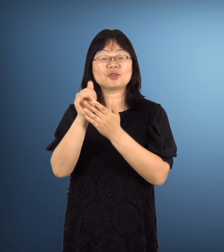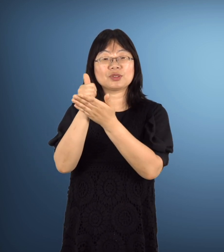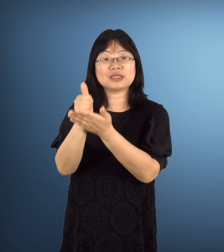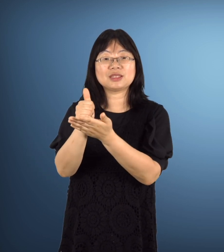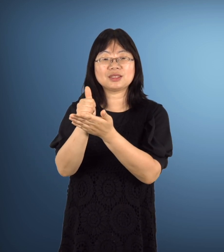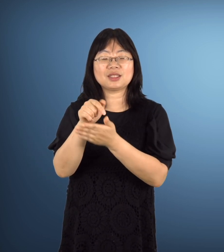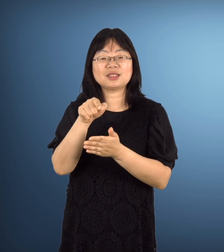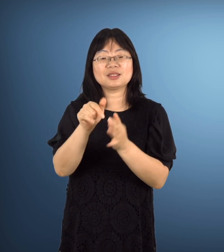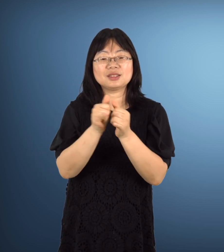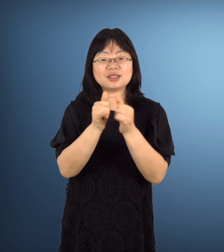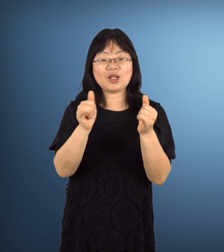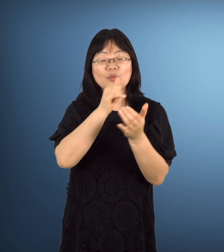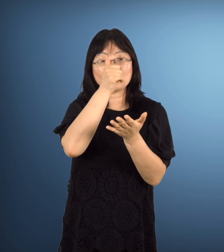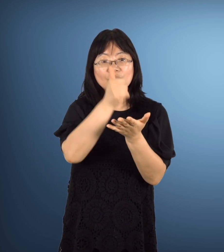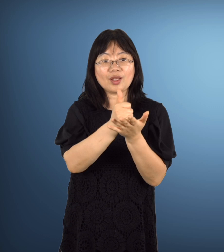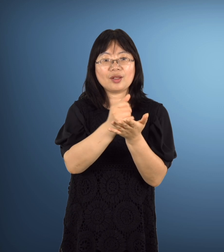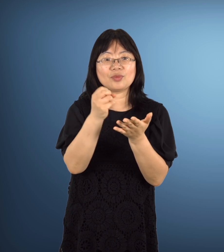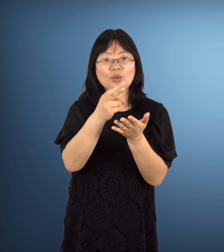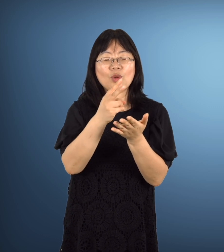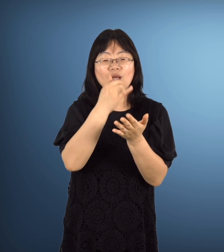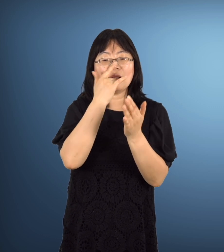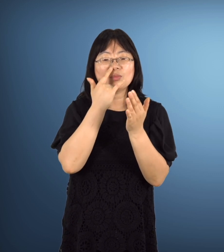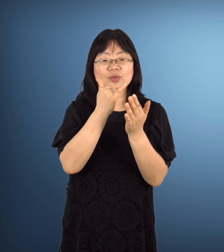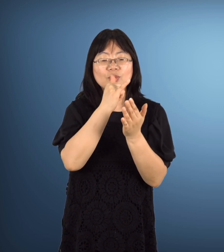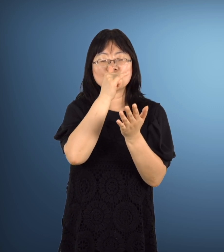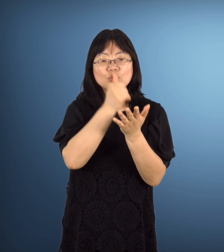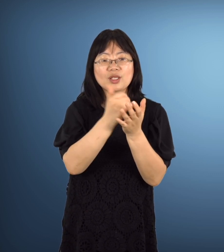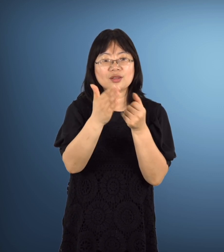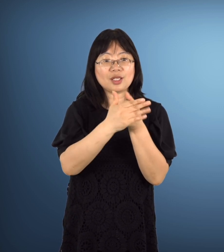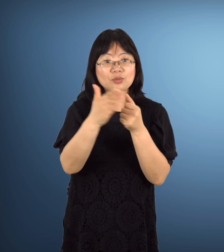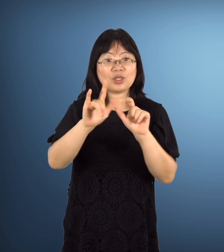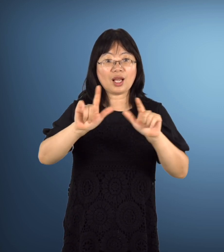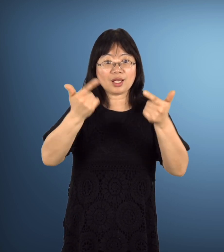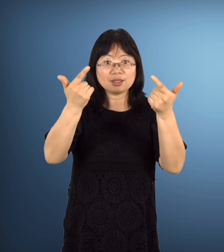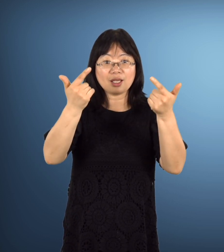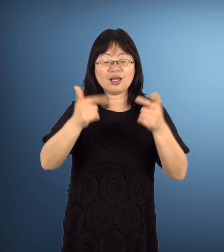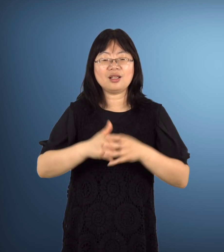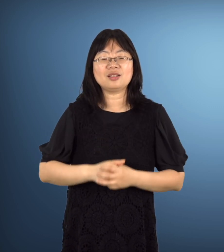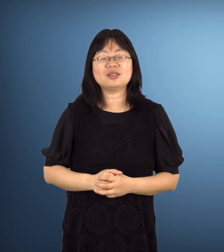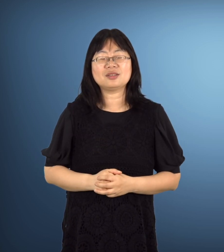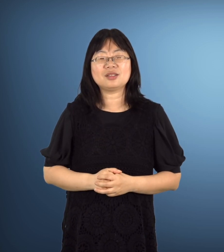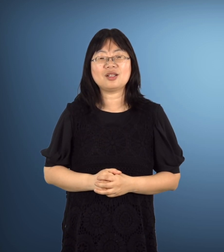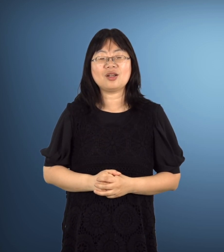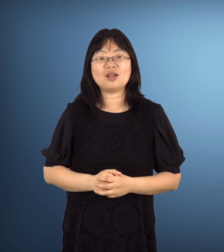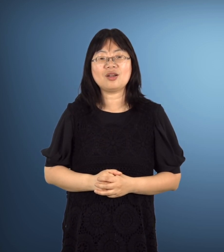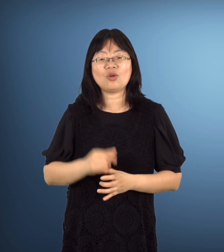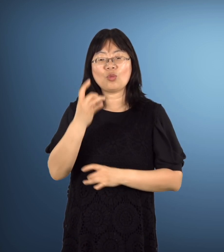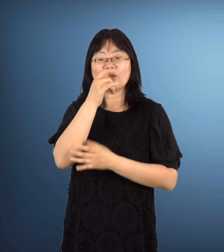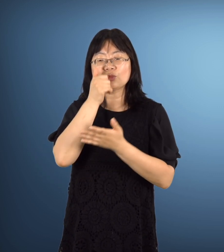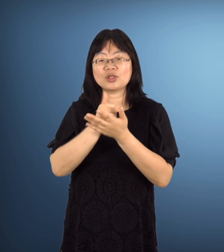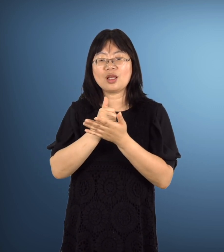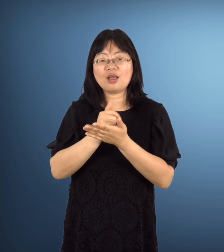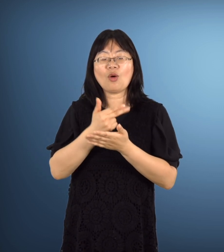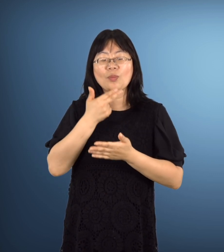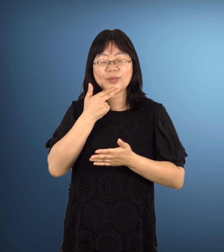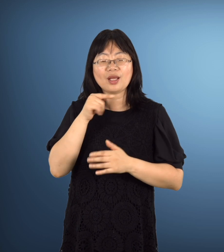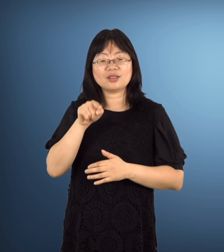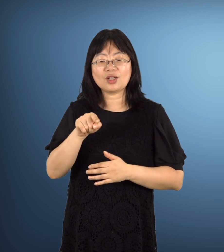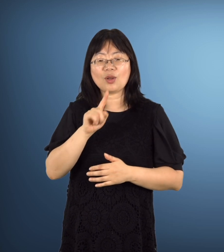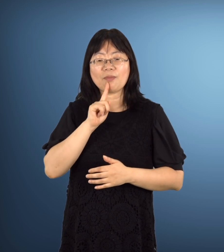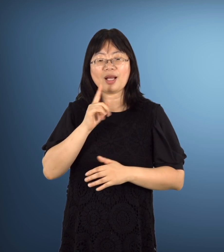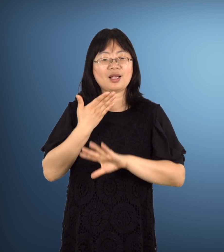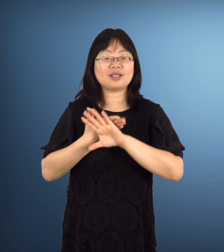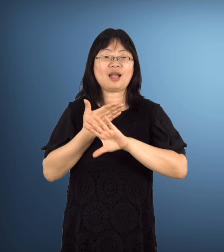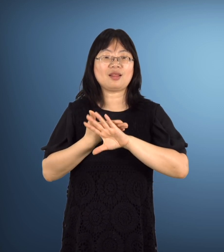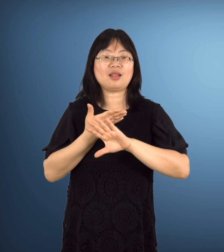예수님이 그 사람의 죄나 그 부모의 죄 때문이 아니라는 말은 이 원죄까지 없다는 것을 얘기하는